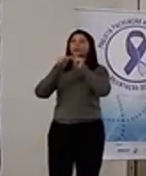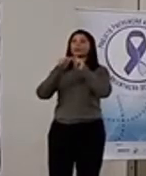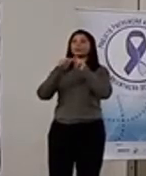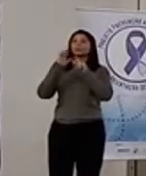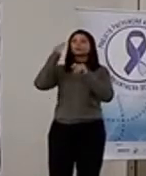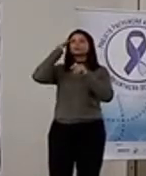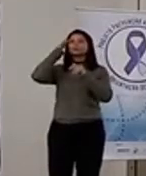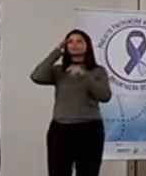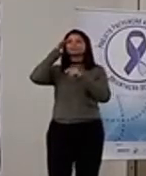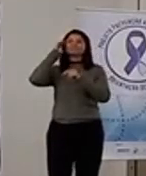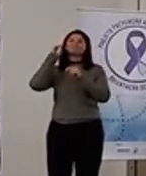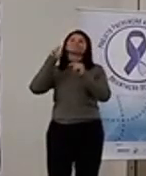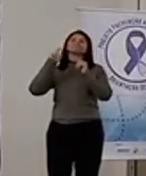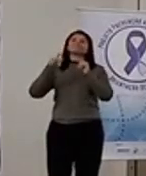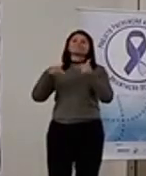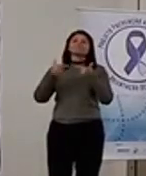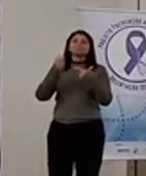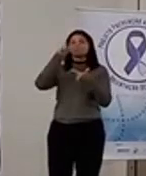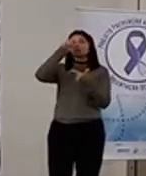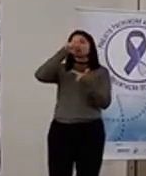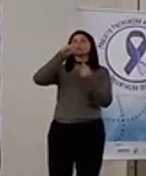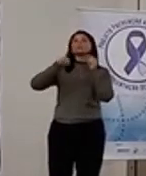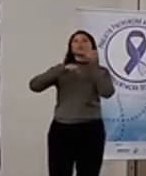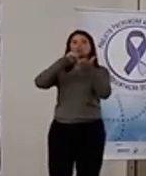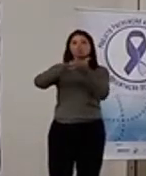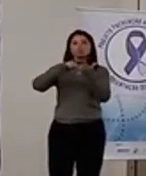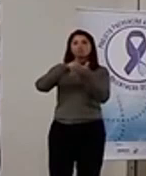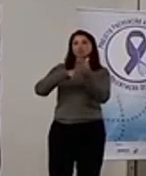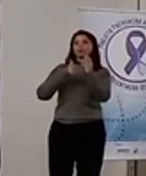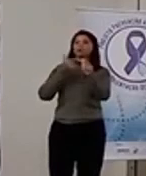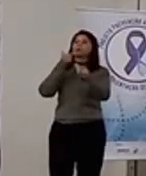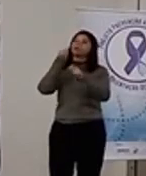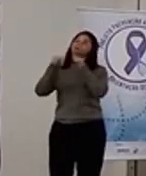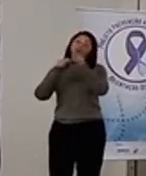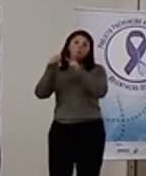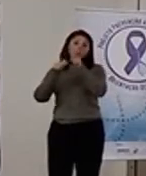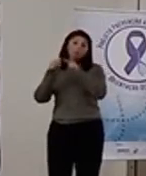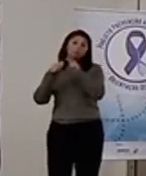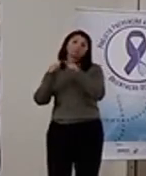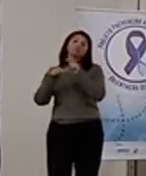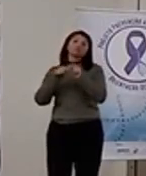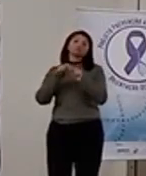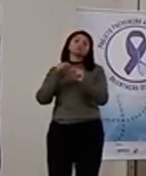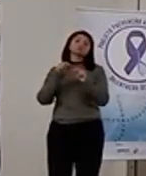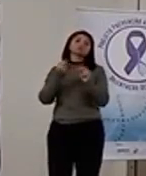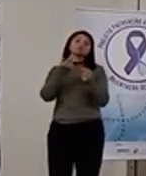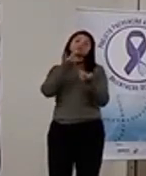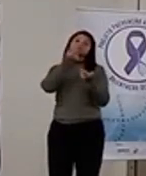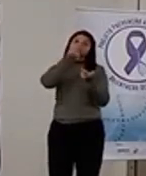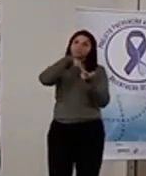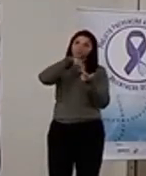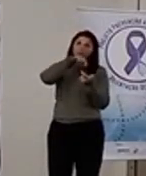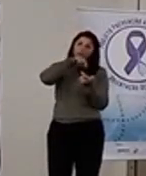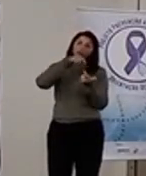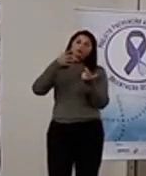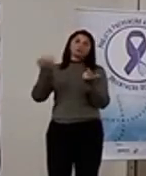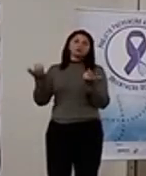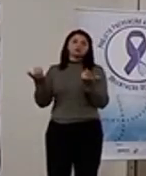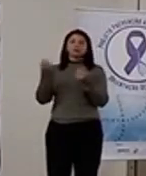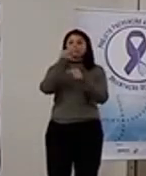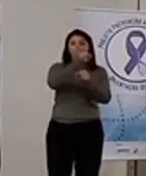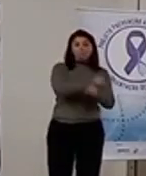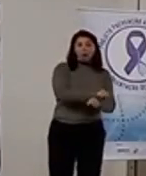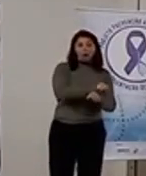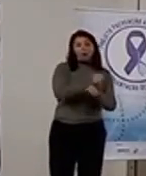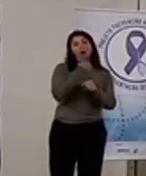tem que lutar contra a questão do emprego. Geralmente um dos pais, às vezes ambos, tem que parar de ter um